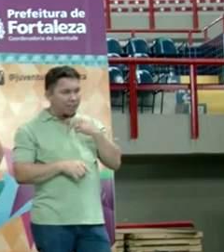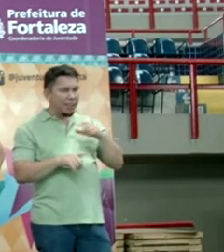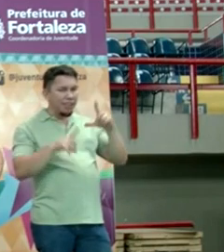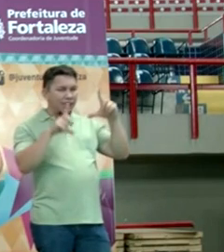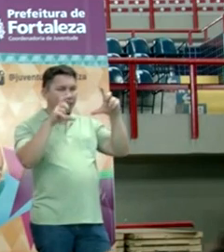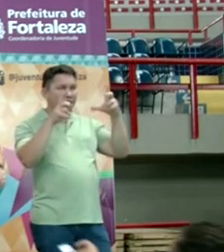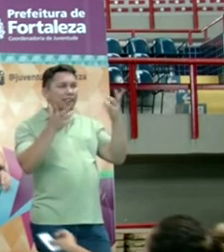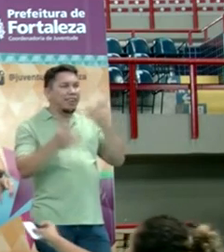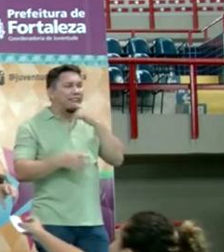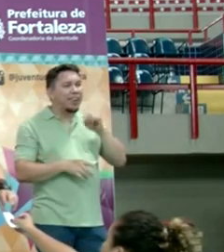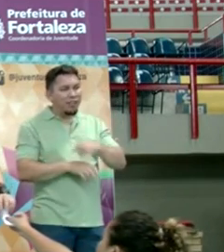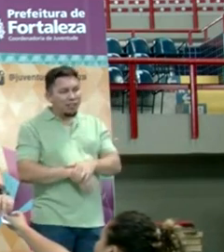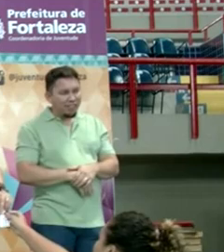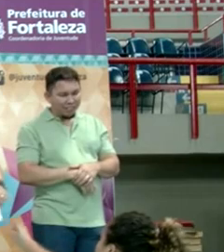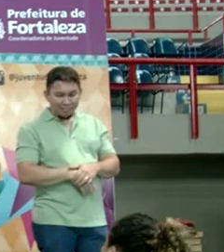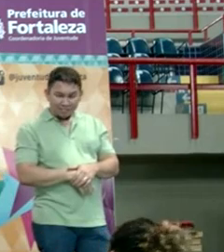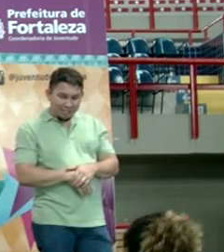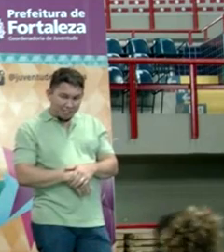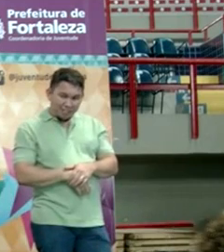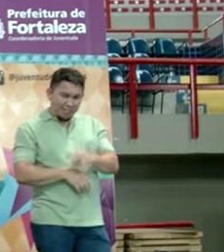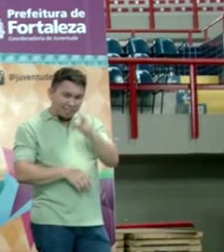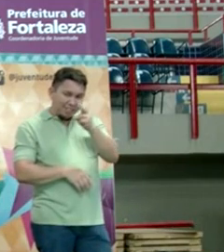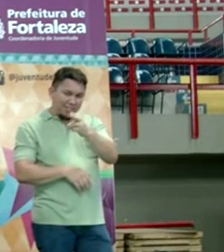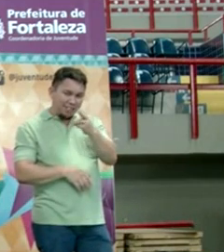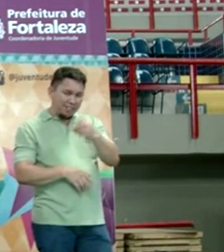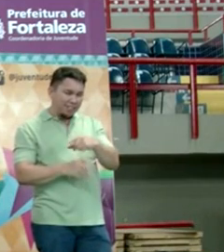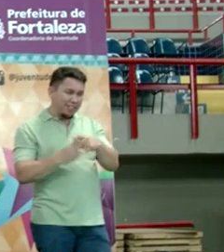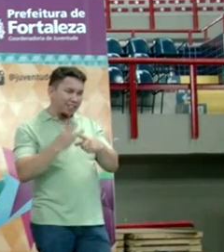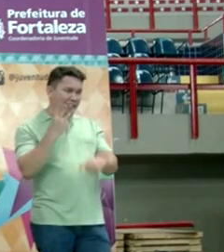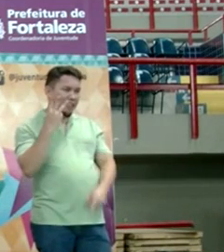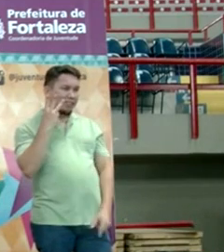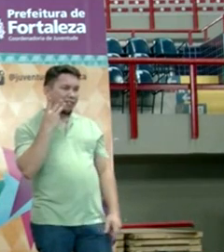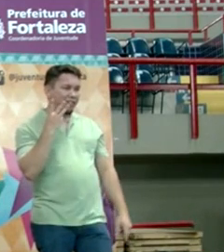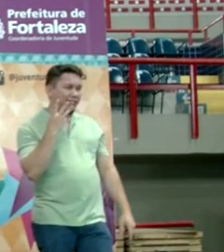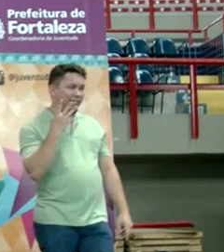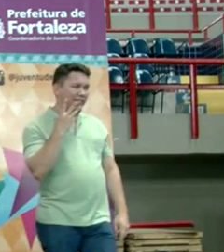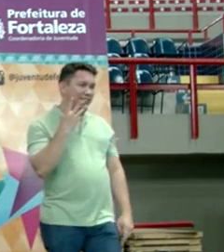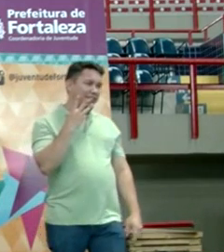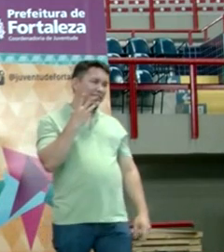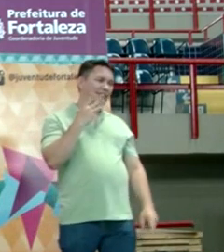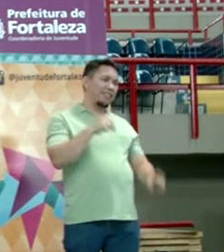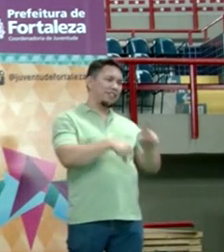Ai Senhor, perdoa. Meu filho, eram 3